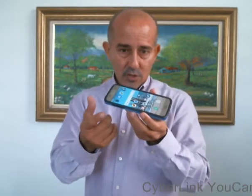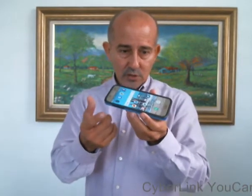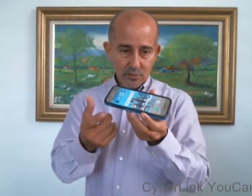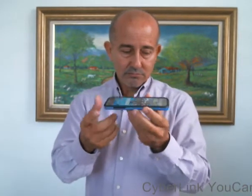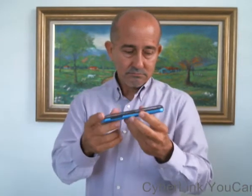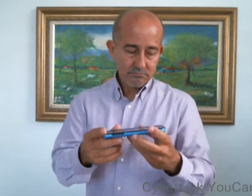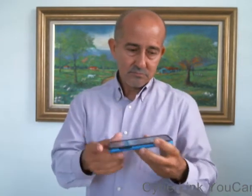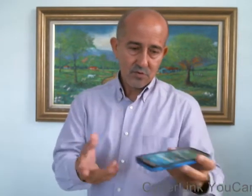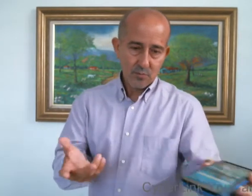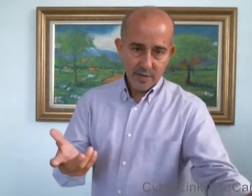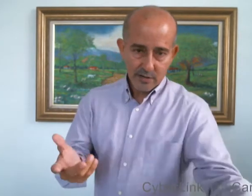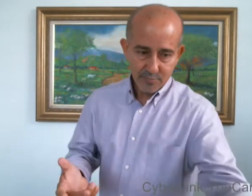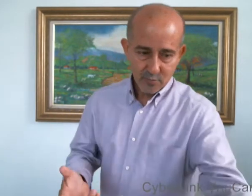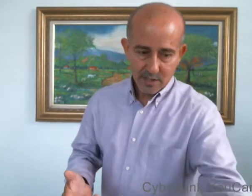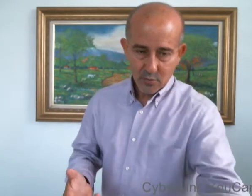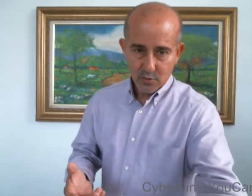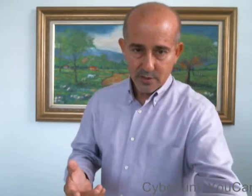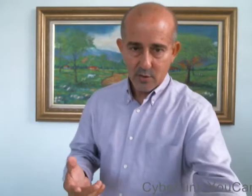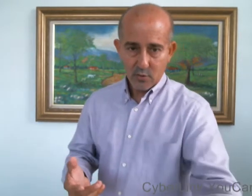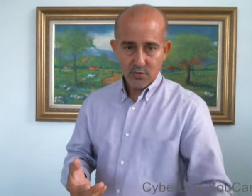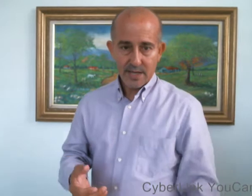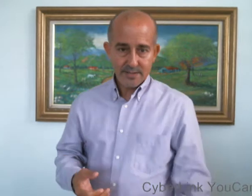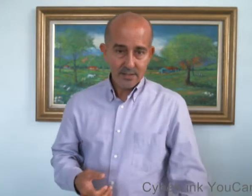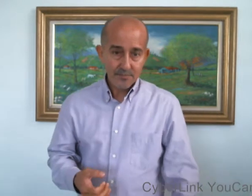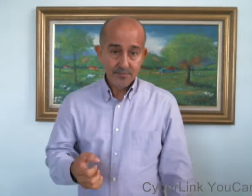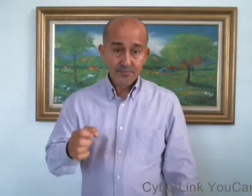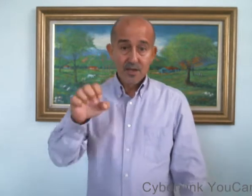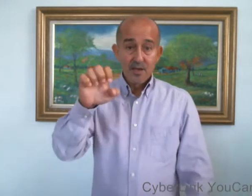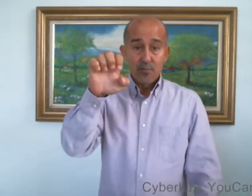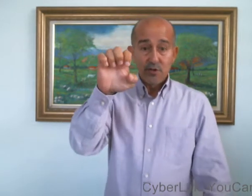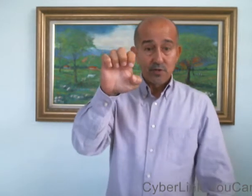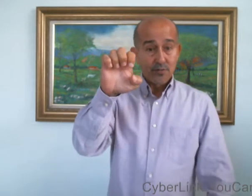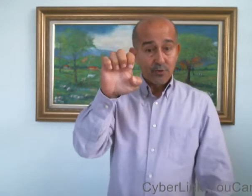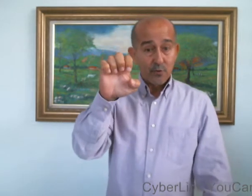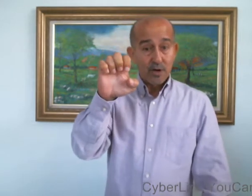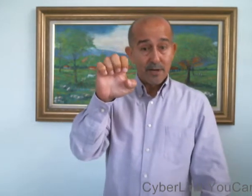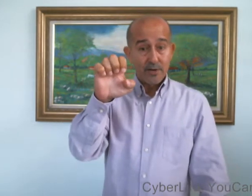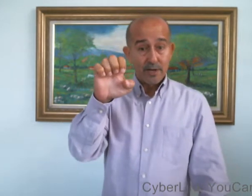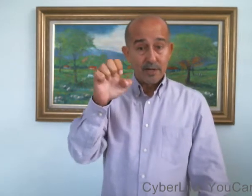tecnológico, como una computadora o cosas así, pues entonces ponemos la mano en E.